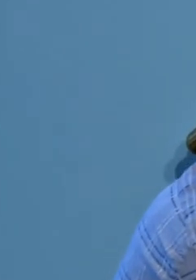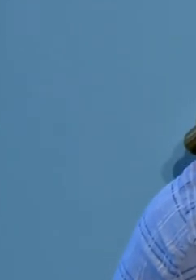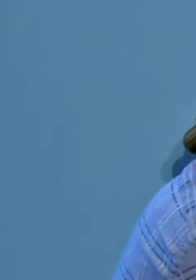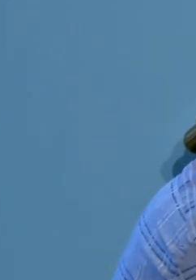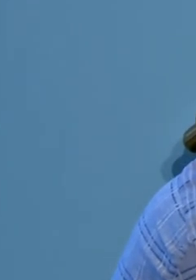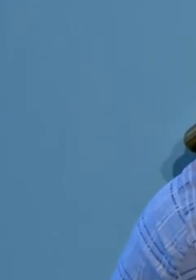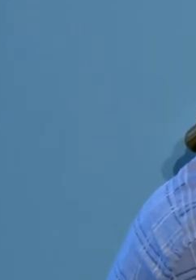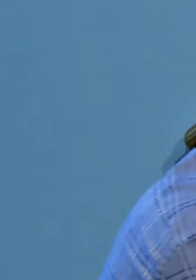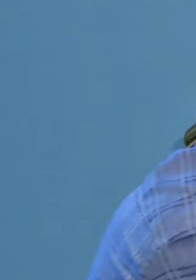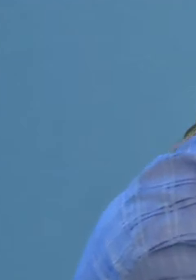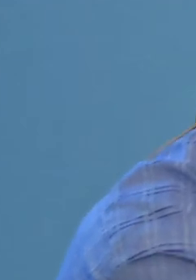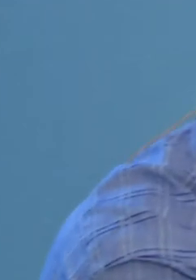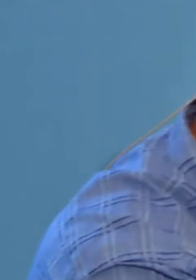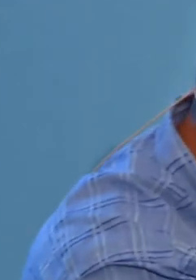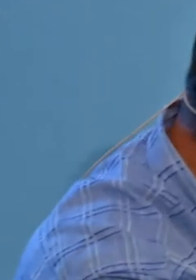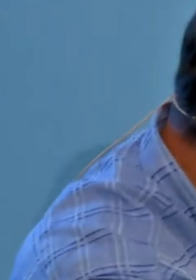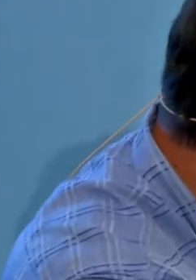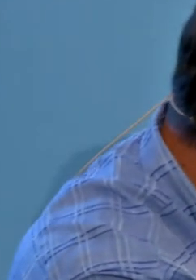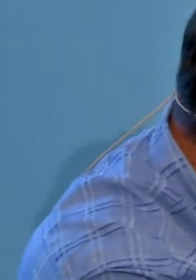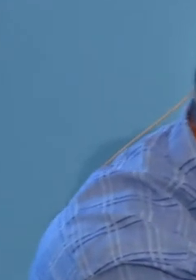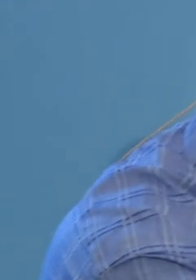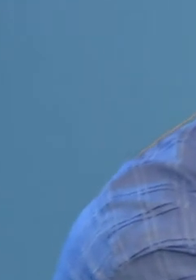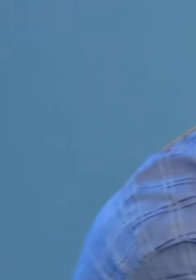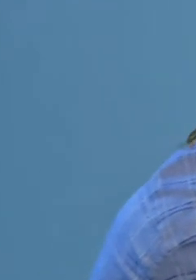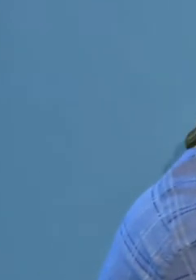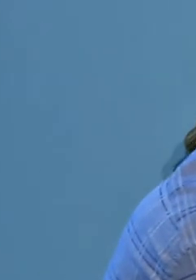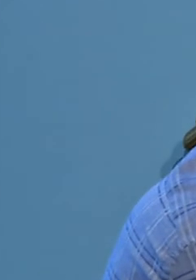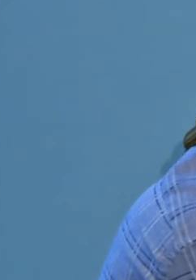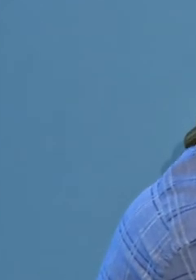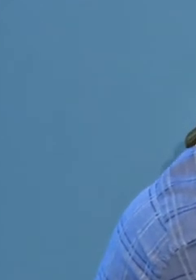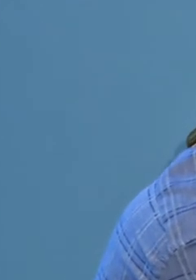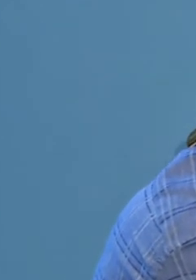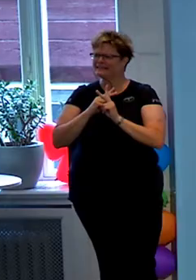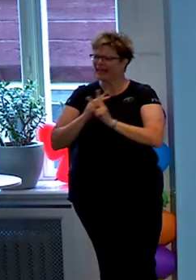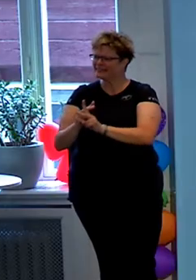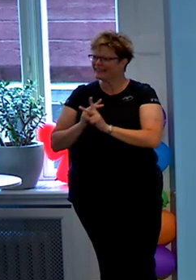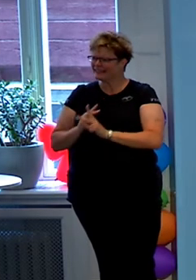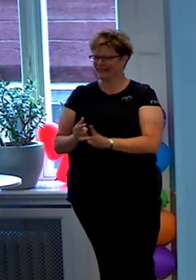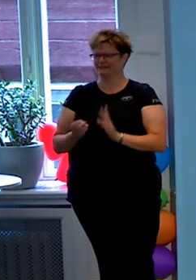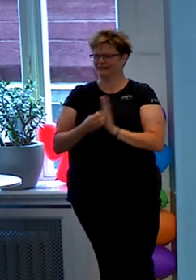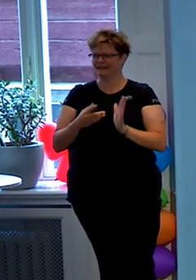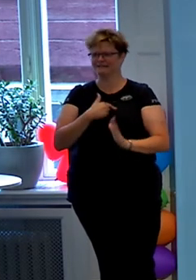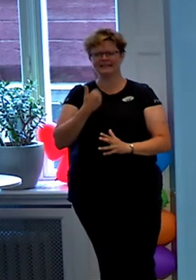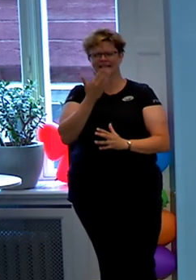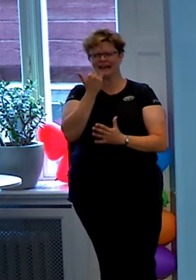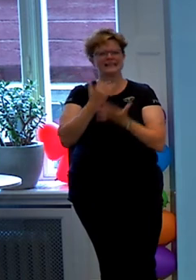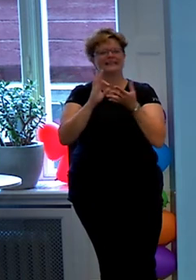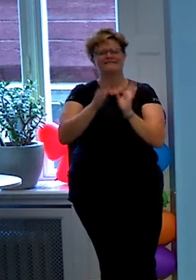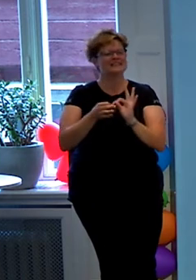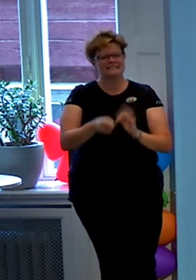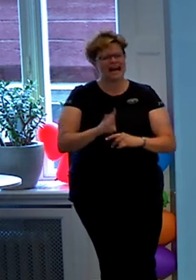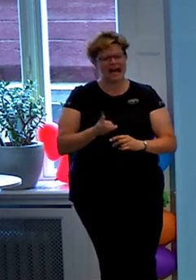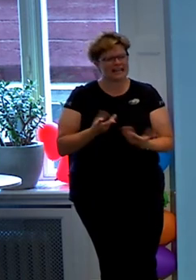vi fast i gamla idéer om städer och vår identitet som gör att vi inte riktigt fixar det